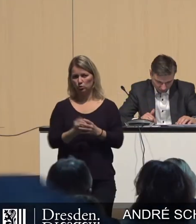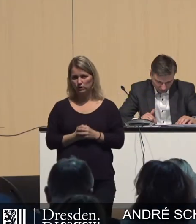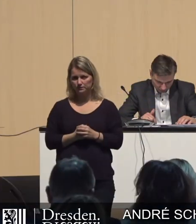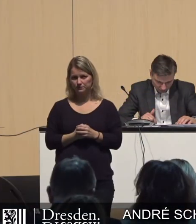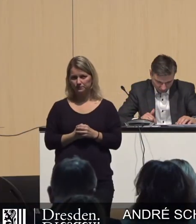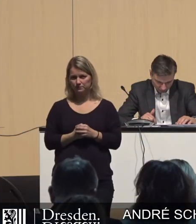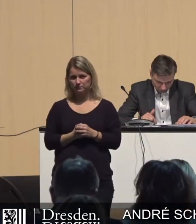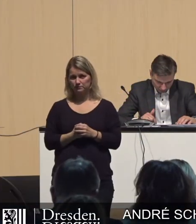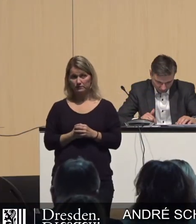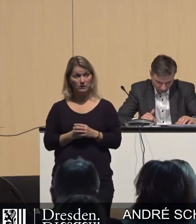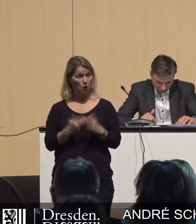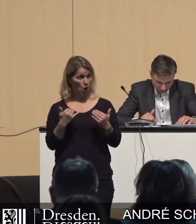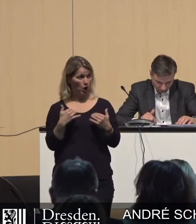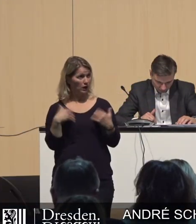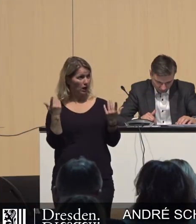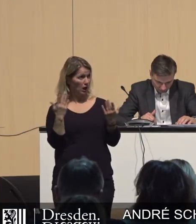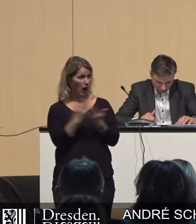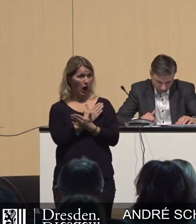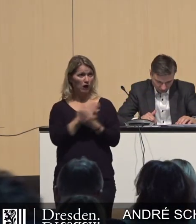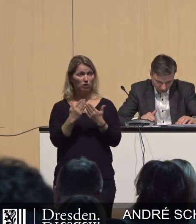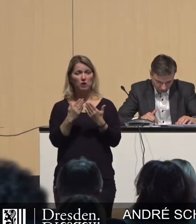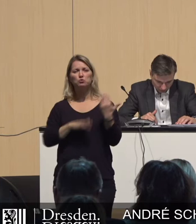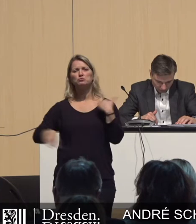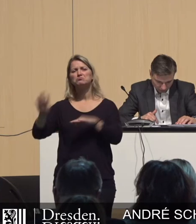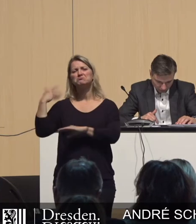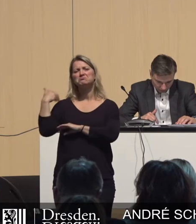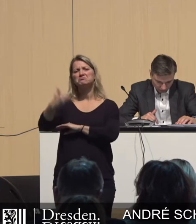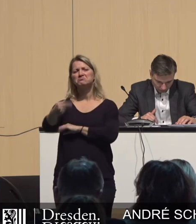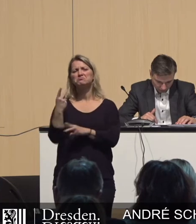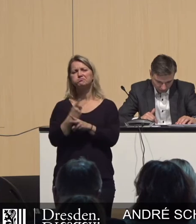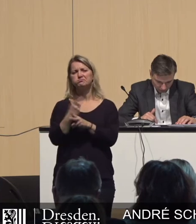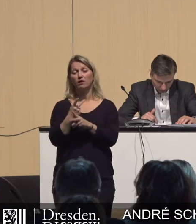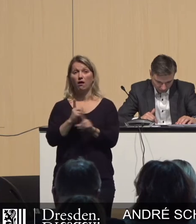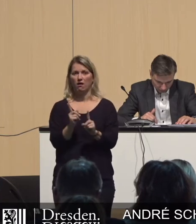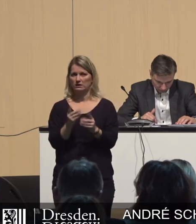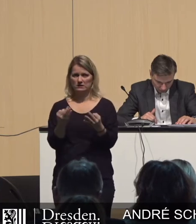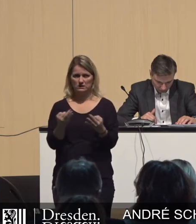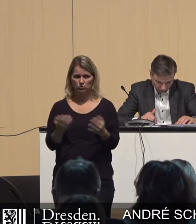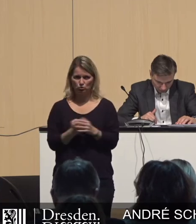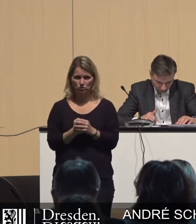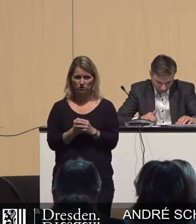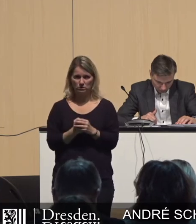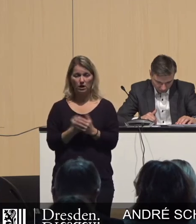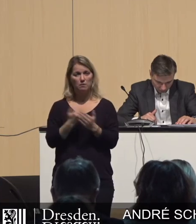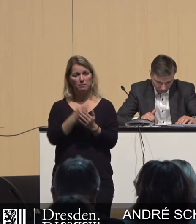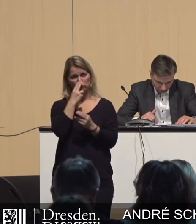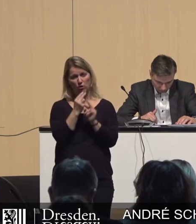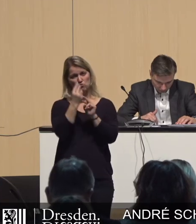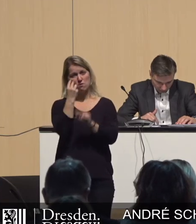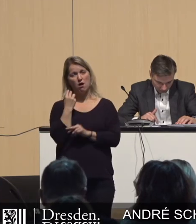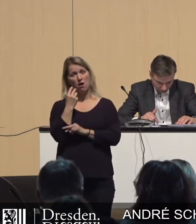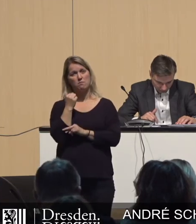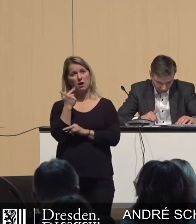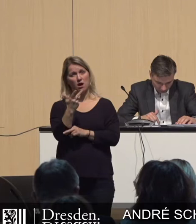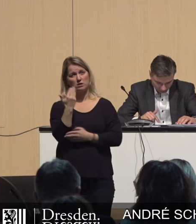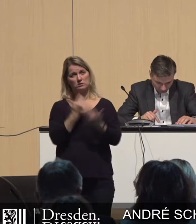keine alltägliche Entscheidung ist, wird deutlich, wenn man sich einige wenige Zahlen vor